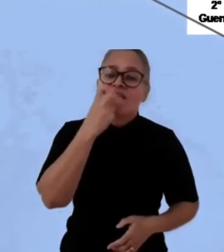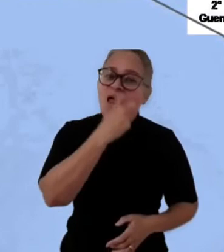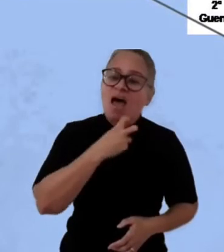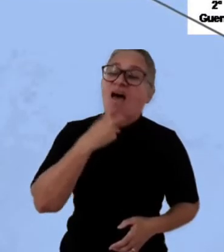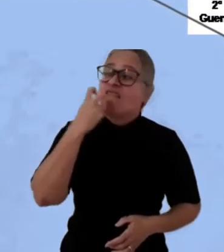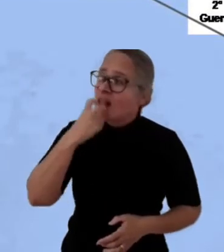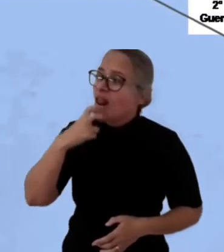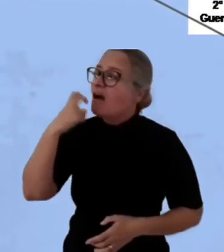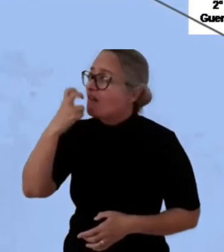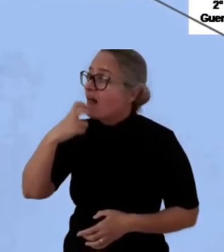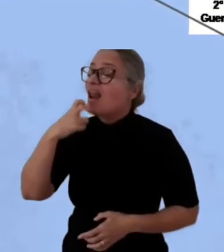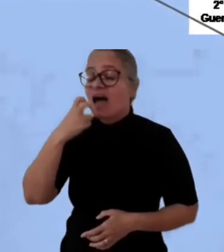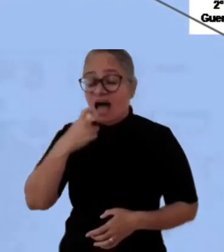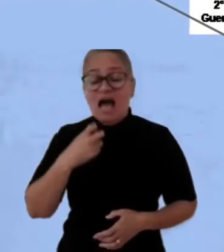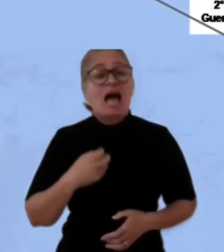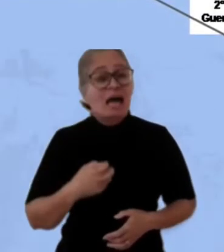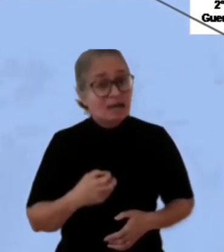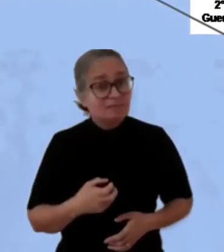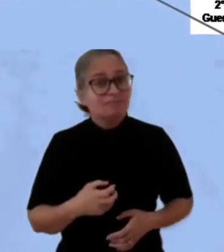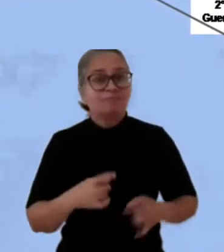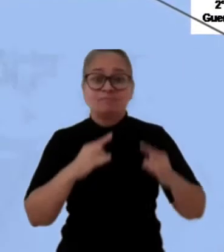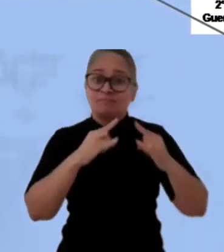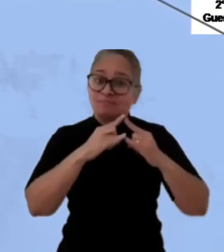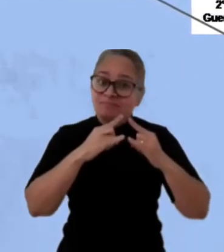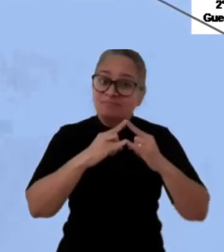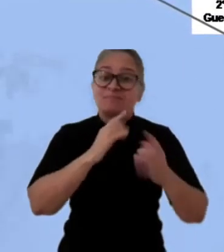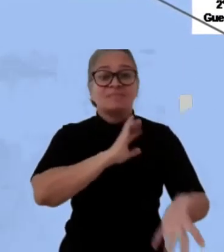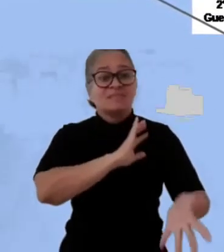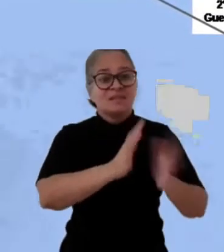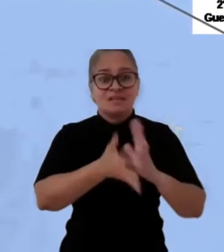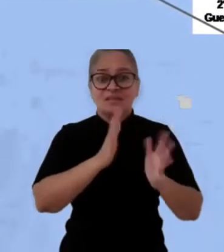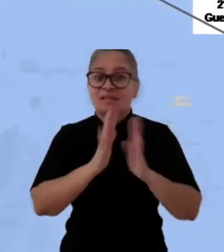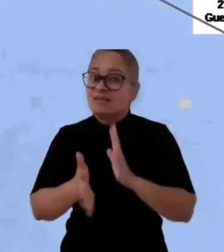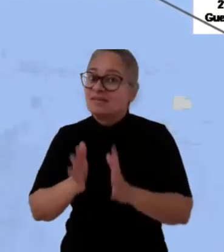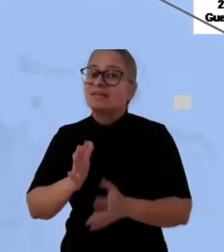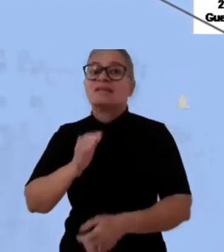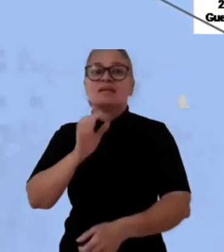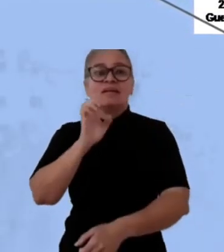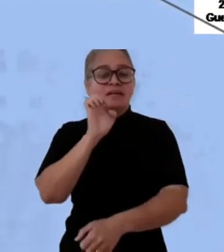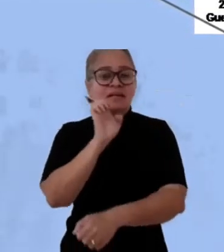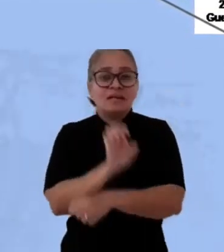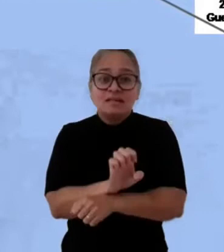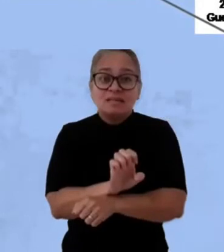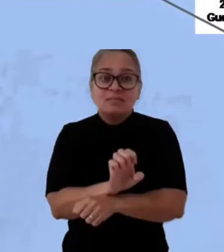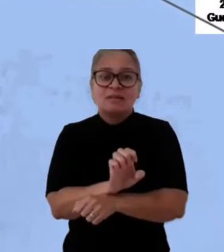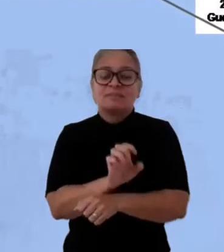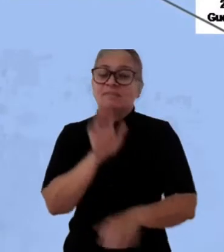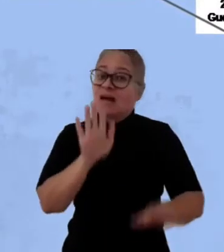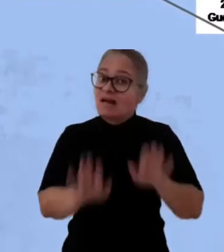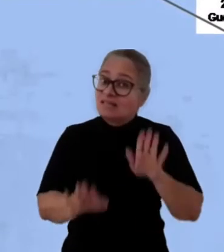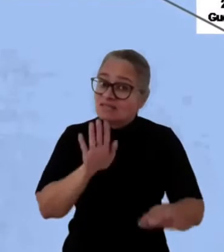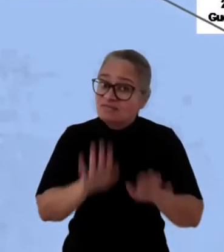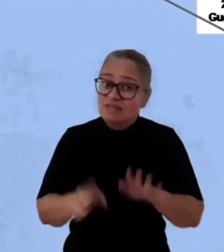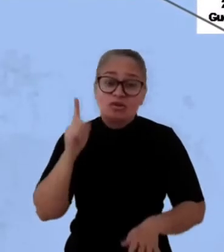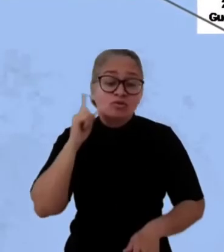se comunicar utilizando a oralização. Os sinais foi